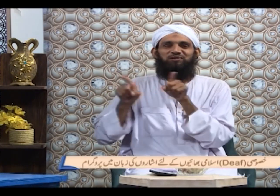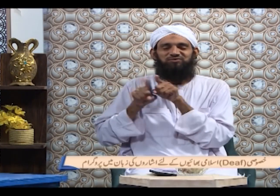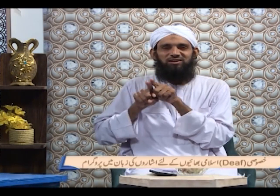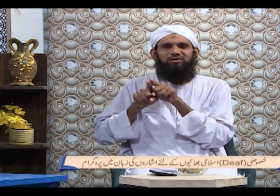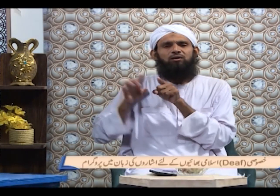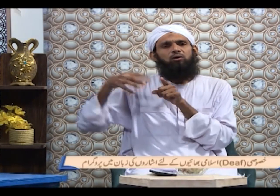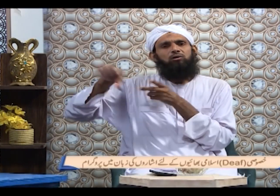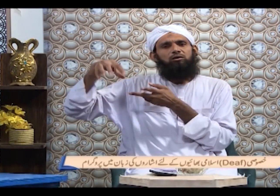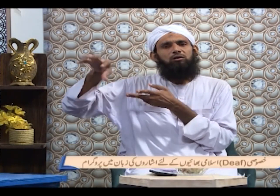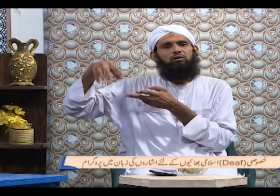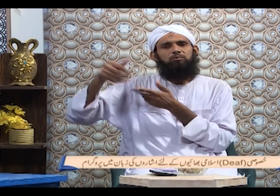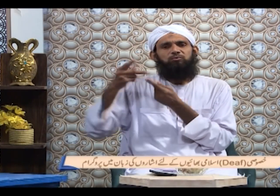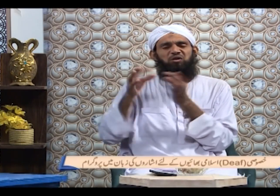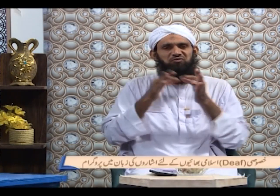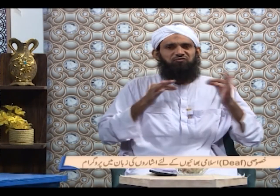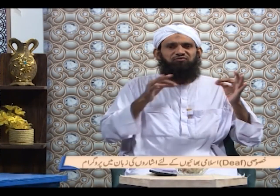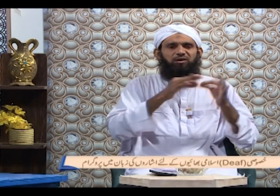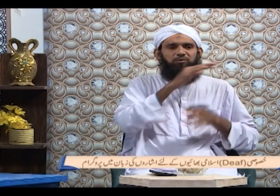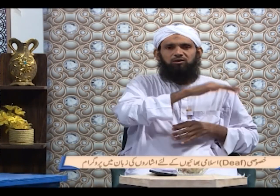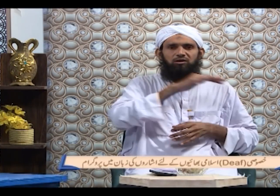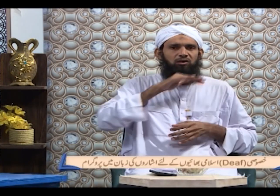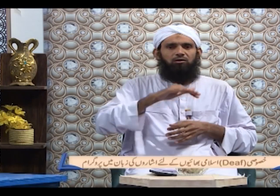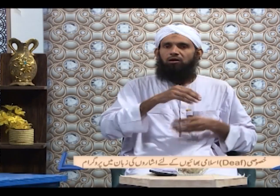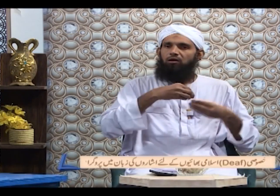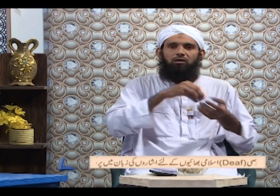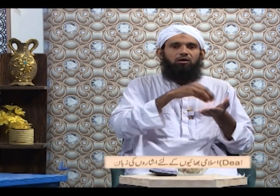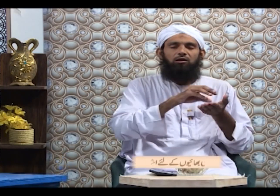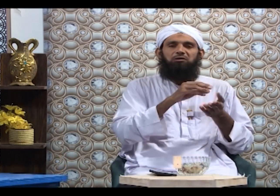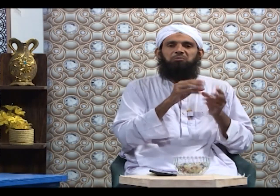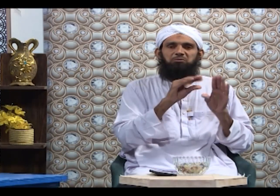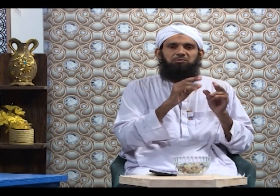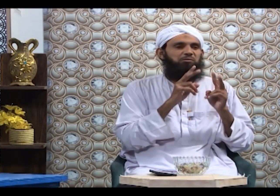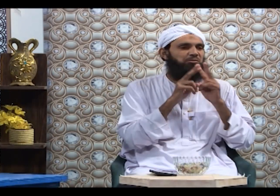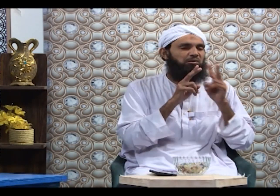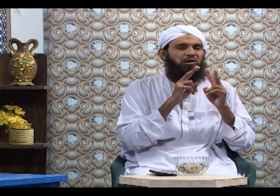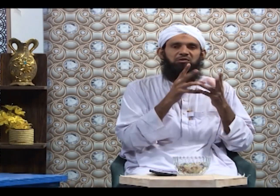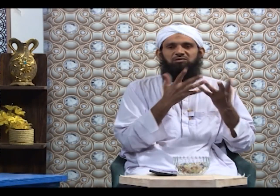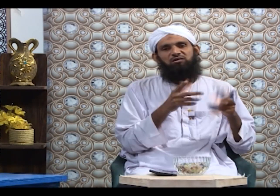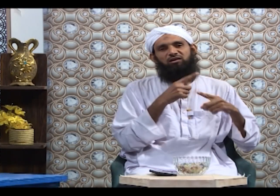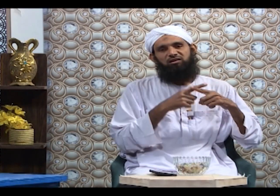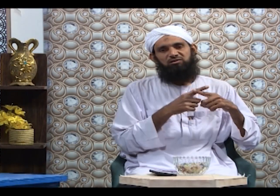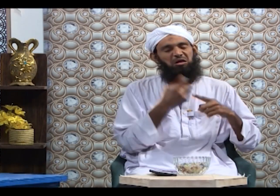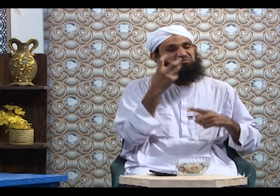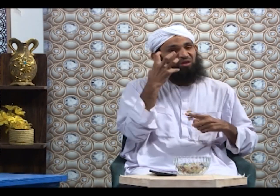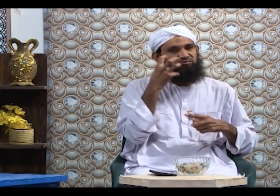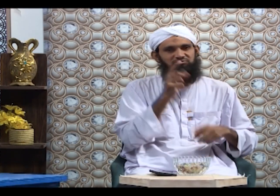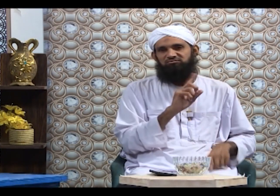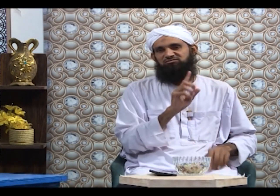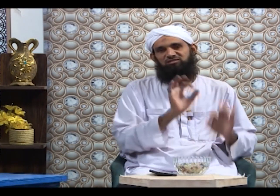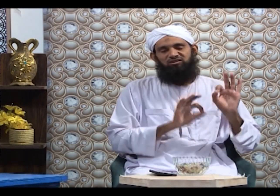گھر والوں بالخصوص اولاد کو سمجھاتے وقت بعض افراد انتہائی سخت لہجہ اختیار کرتے ہیں، اور کبھی